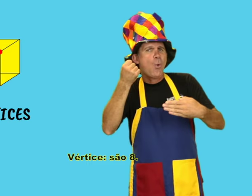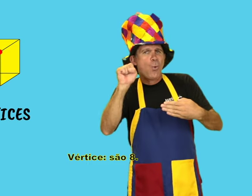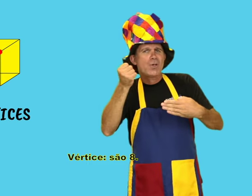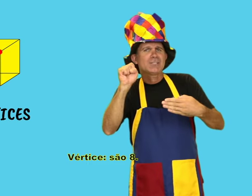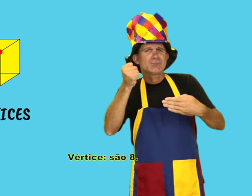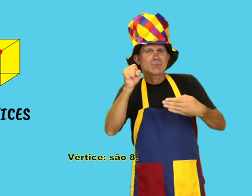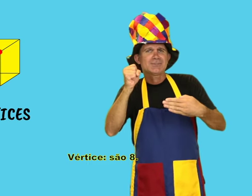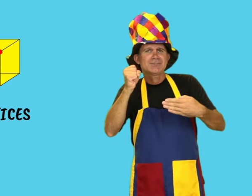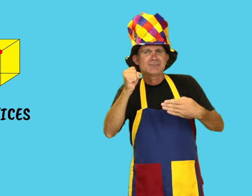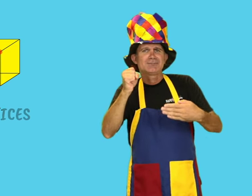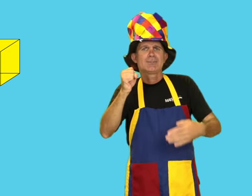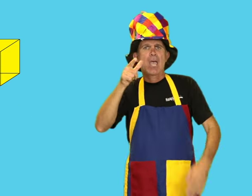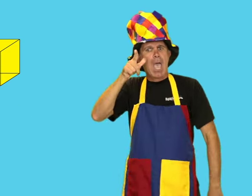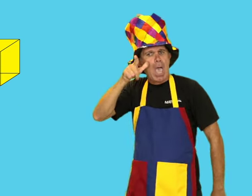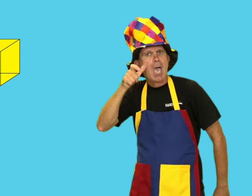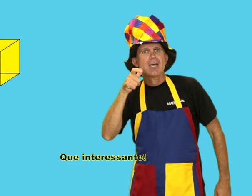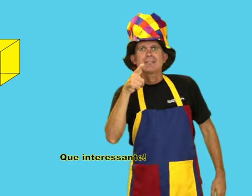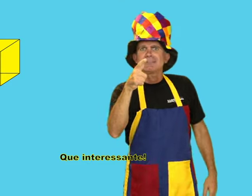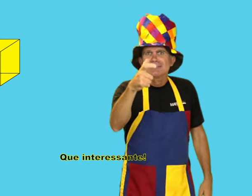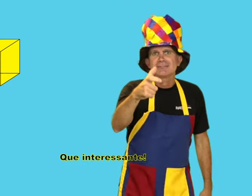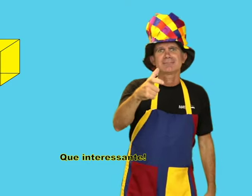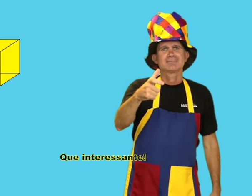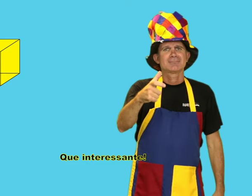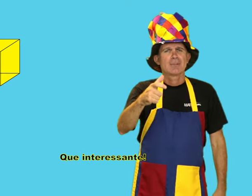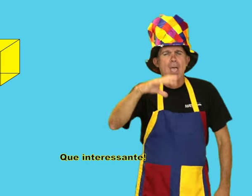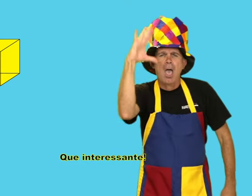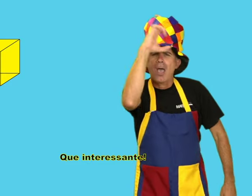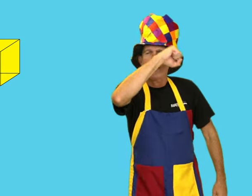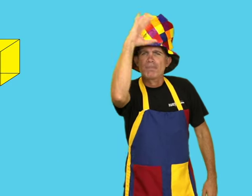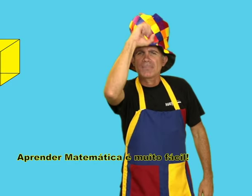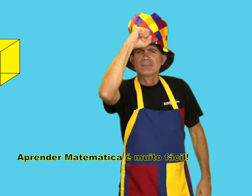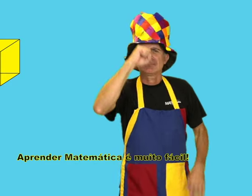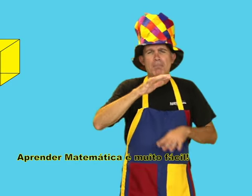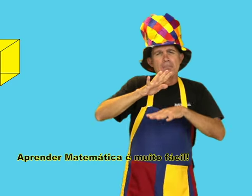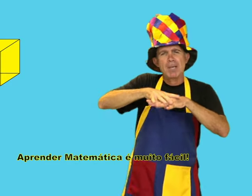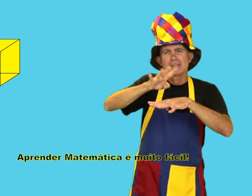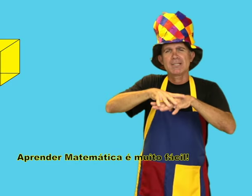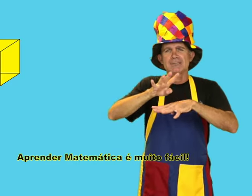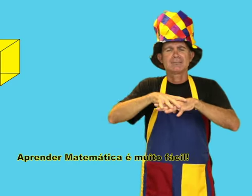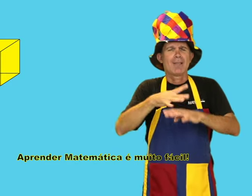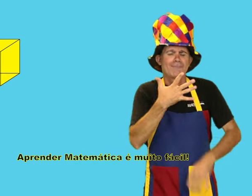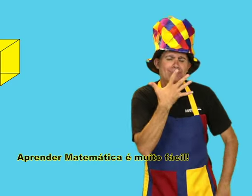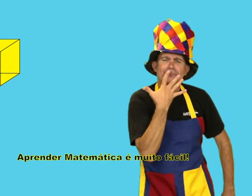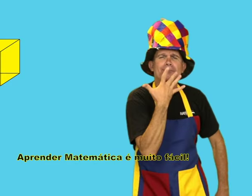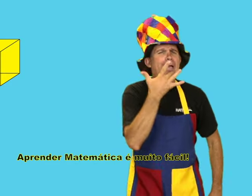São 8. Que interessante! Aprender matemática é